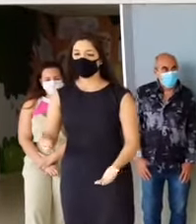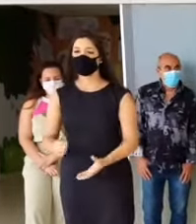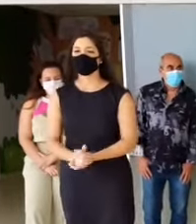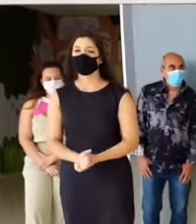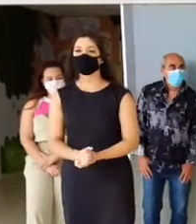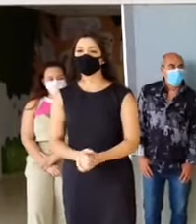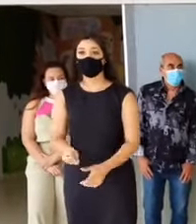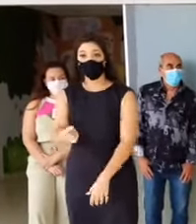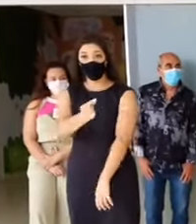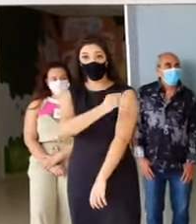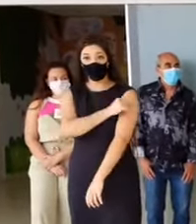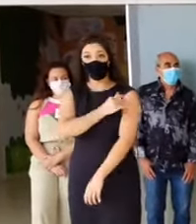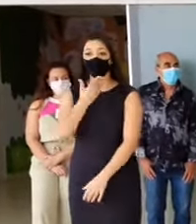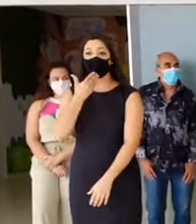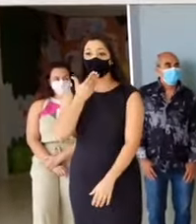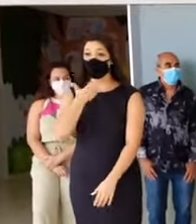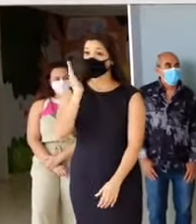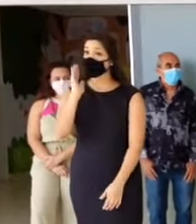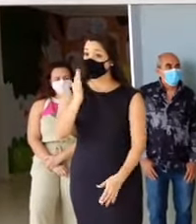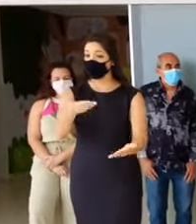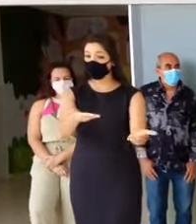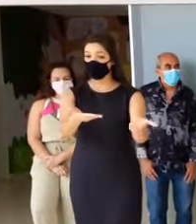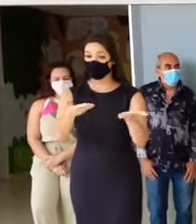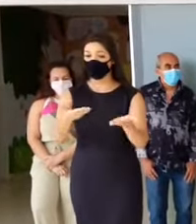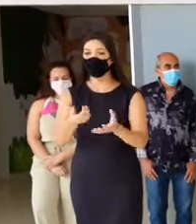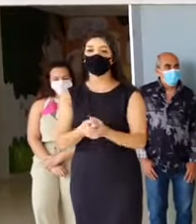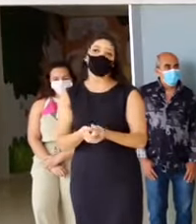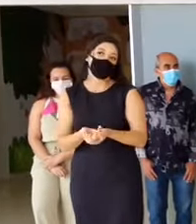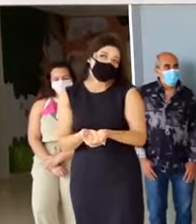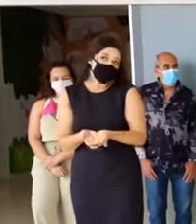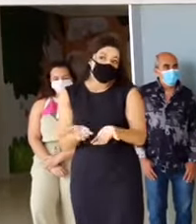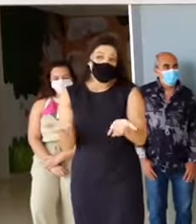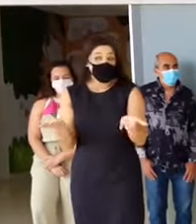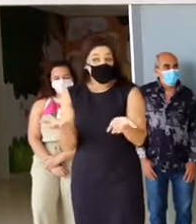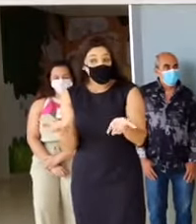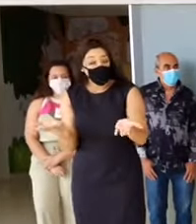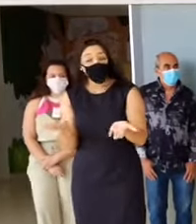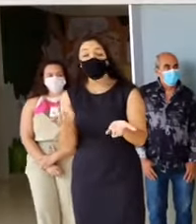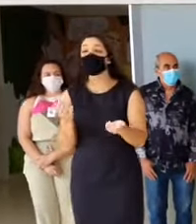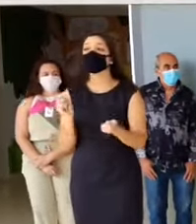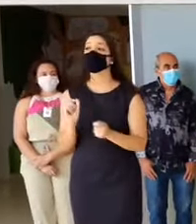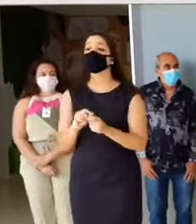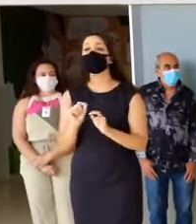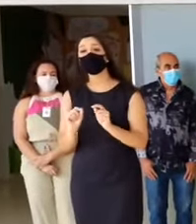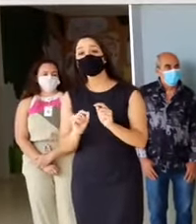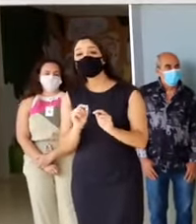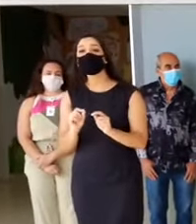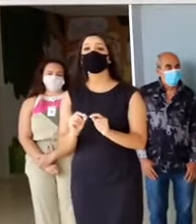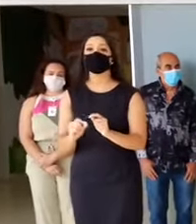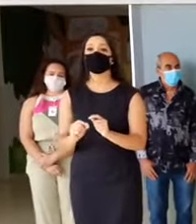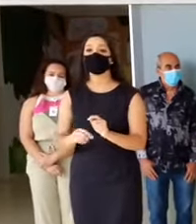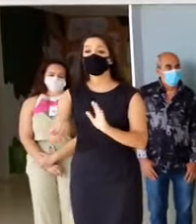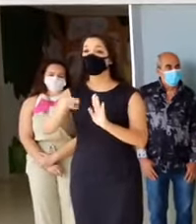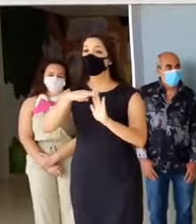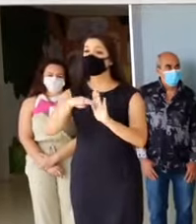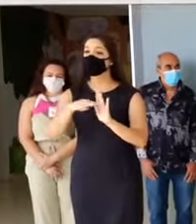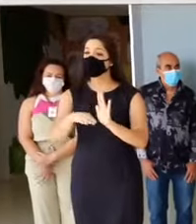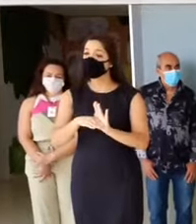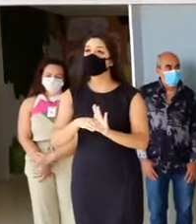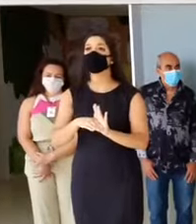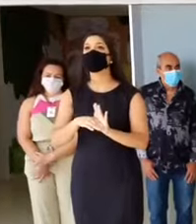E as vacinas foram requisitadas. Mas, então, agora nós vamos seguir as recomendações,